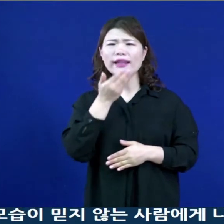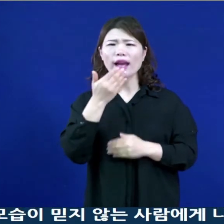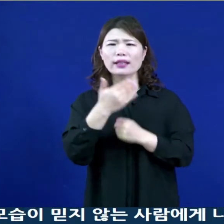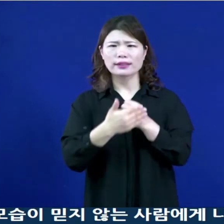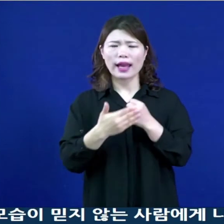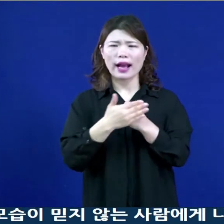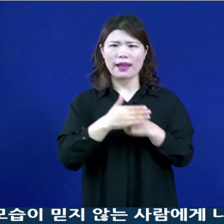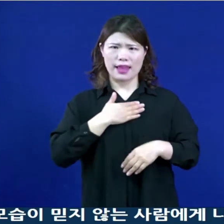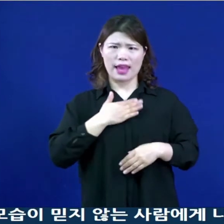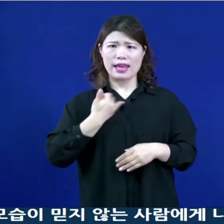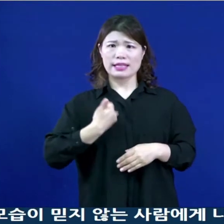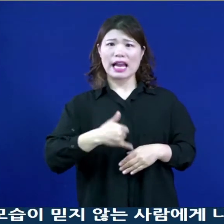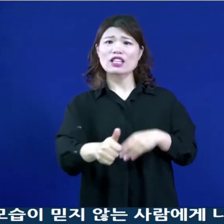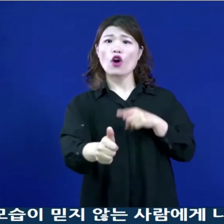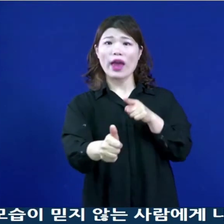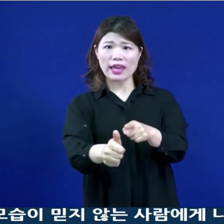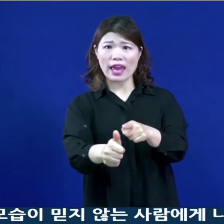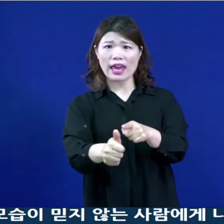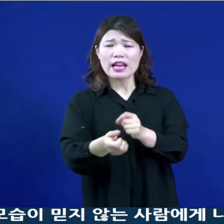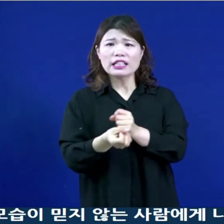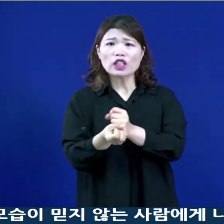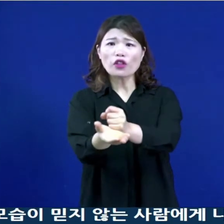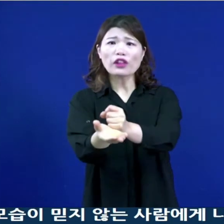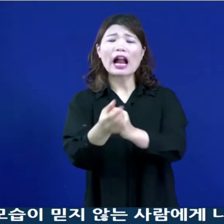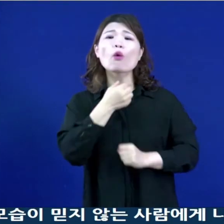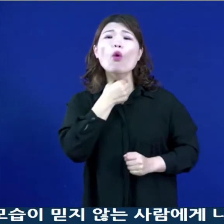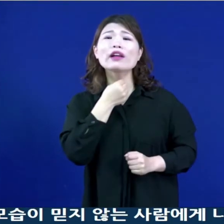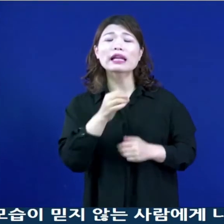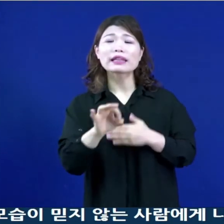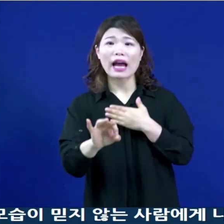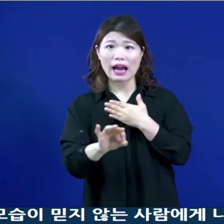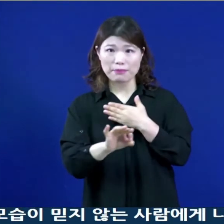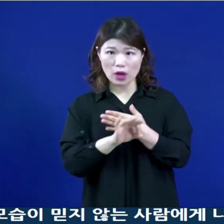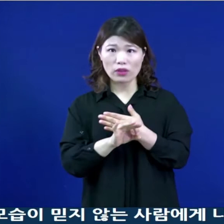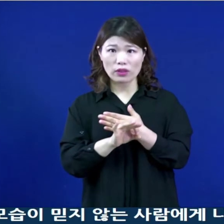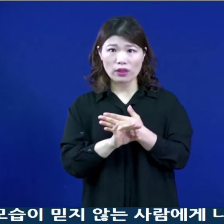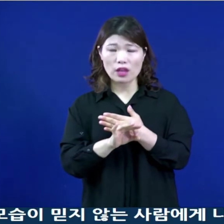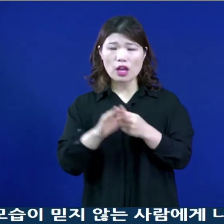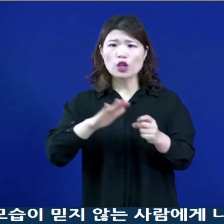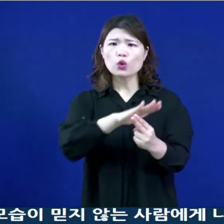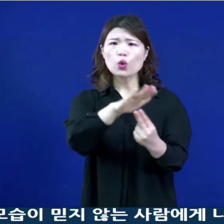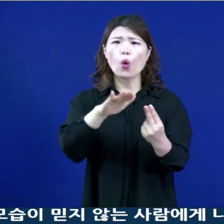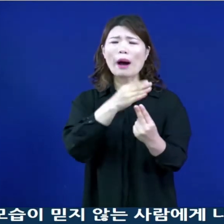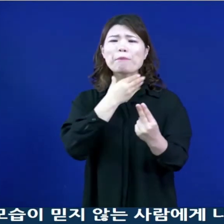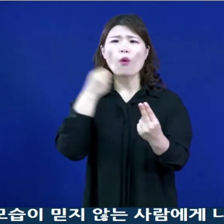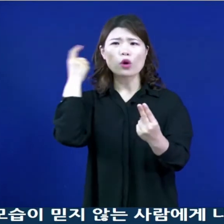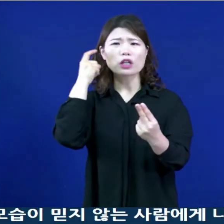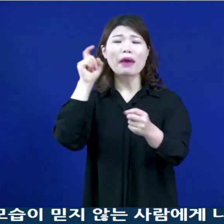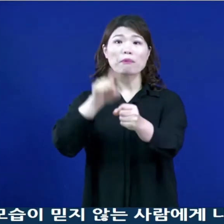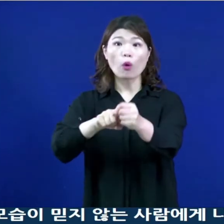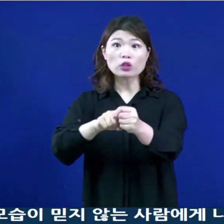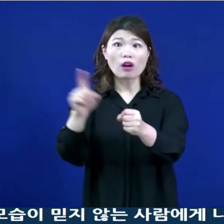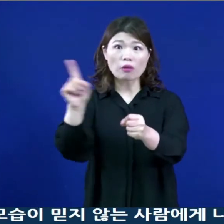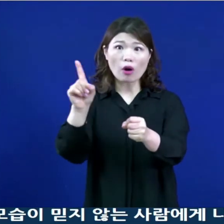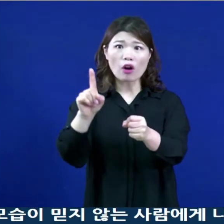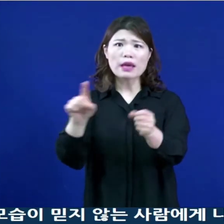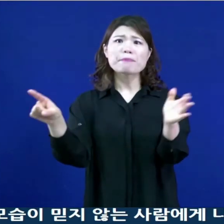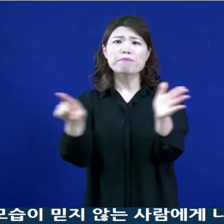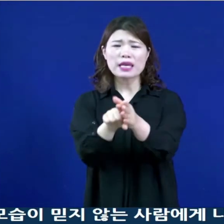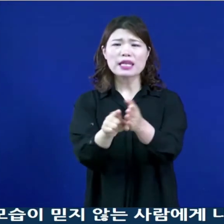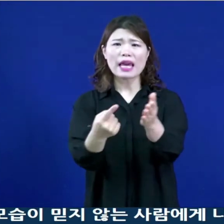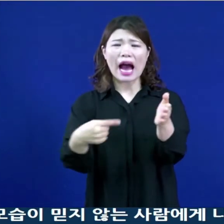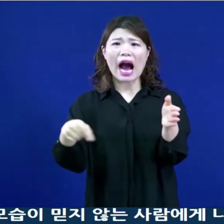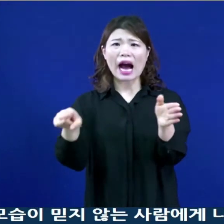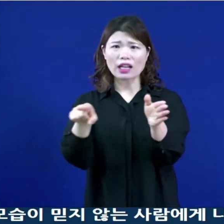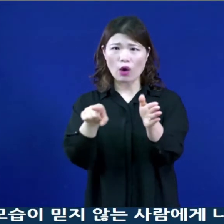우리 자녀들에게 전달되기를 원한다면 요한복음이 정에 쓰여진 목적, 믿게 하려 함이라,